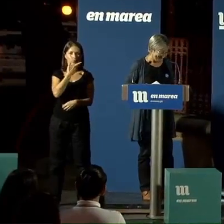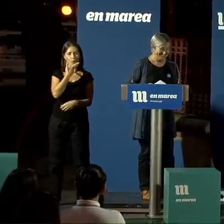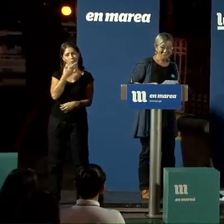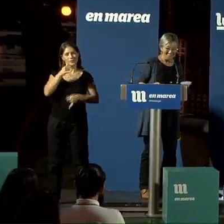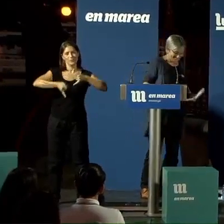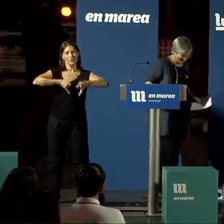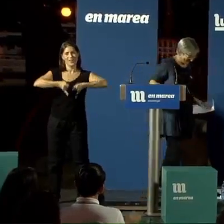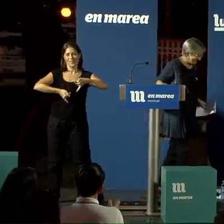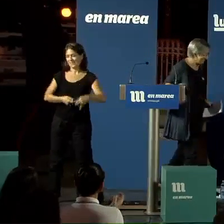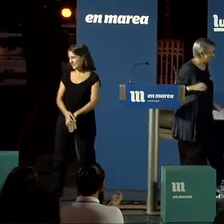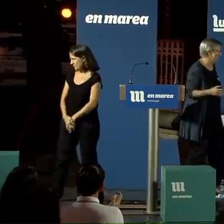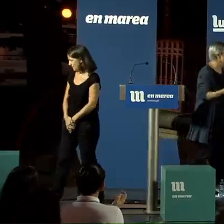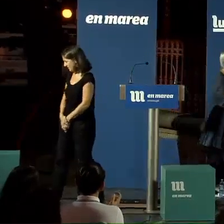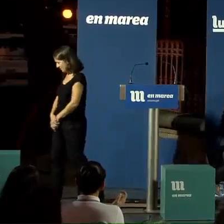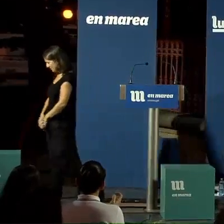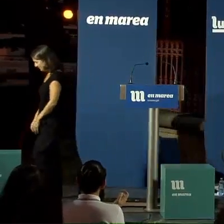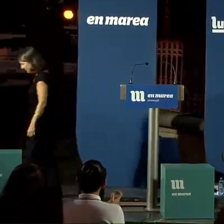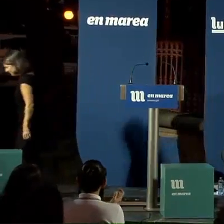Yolanda.